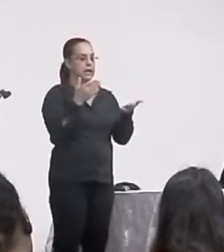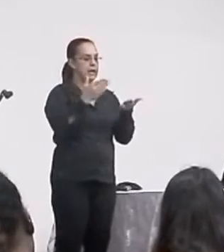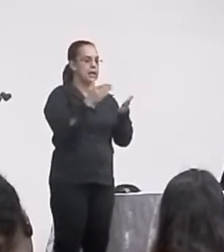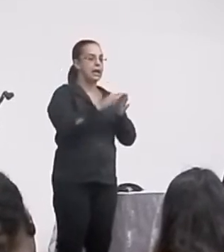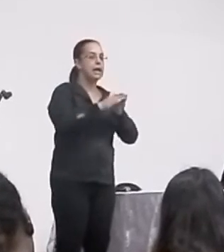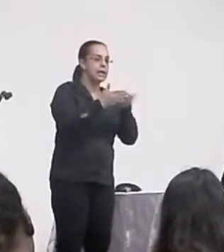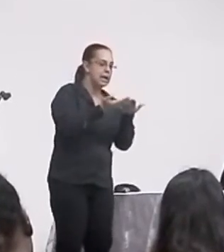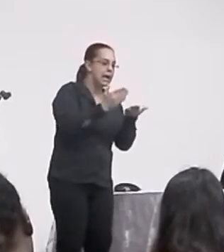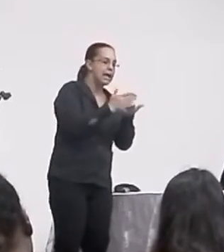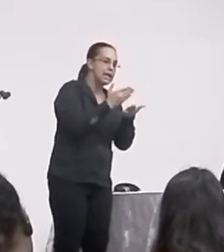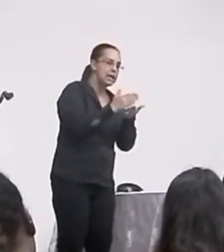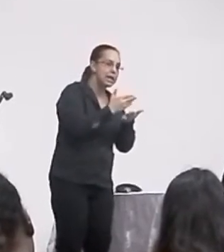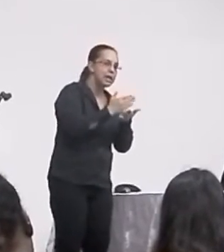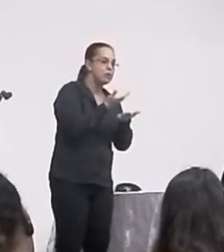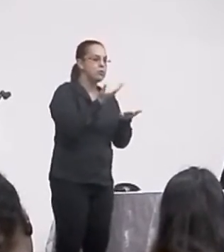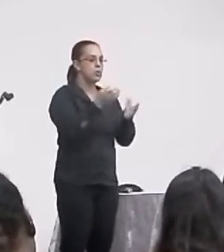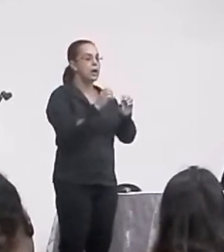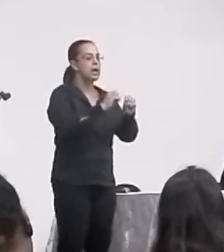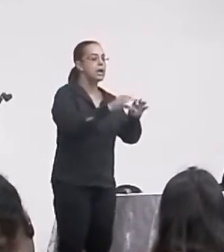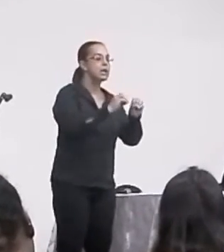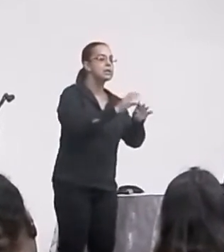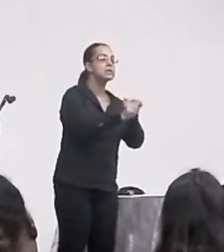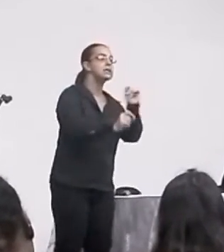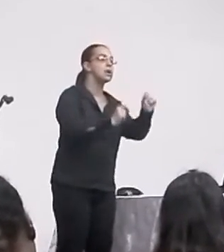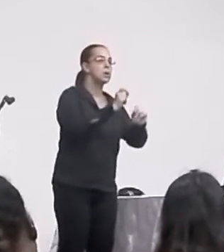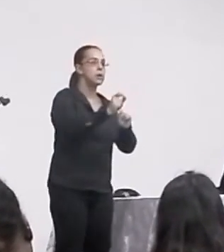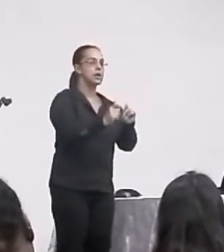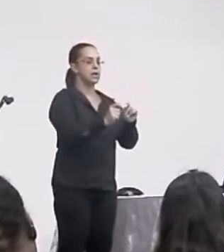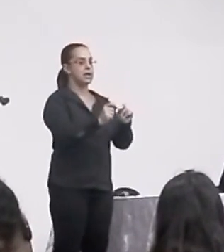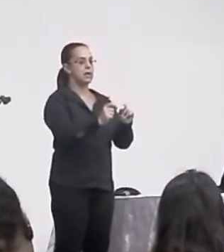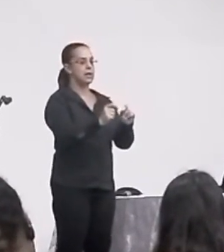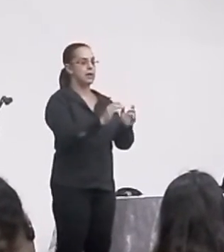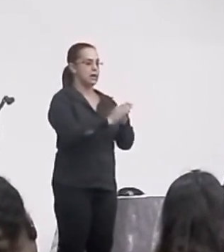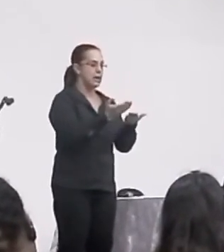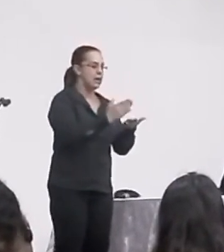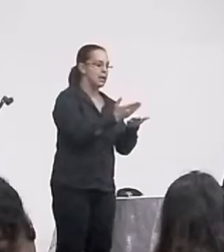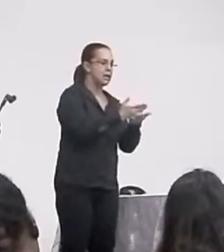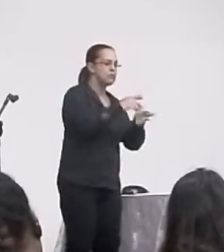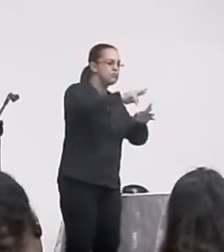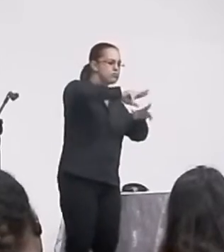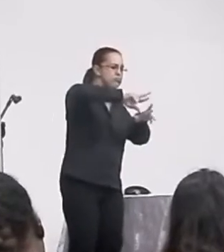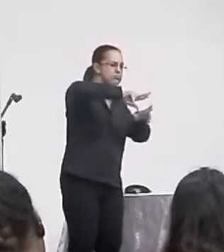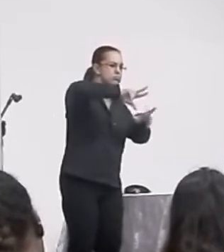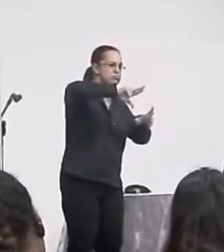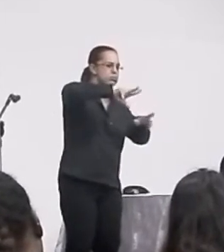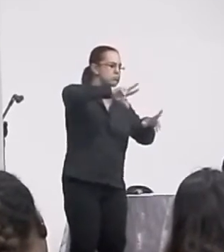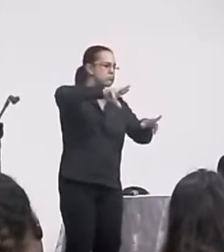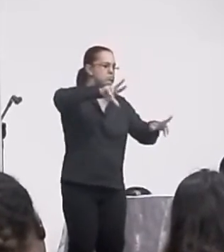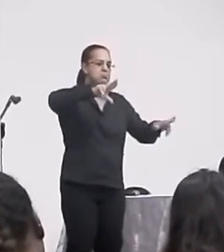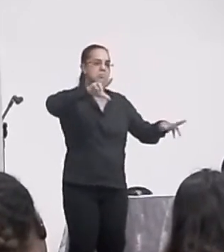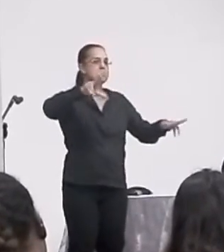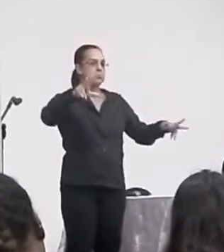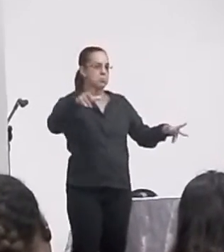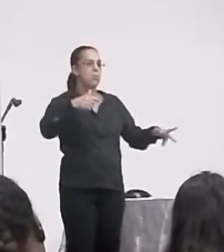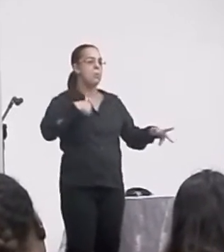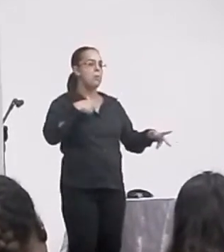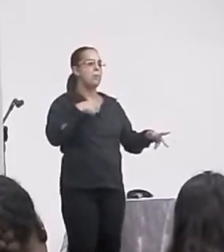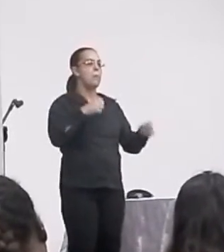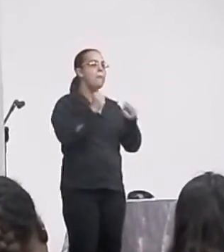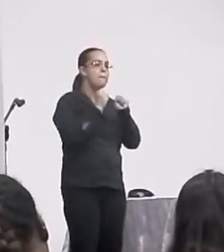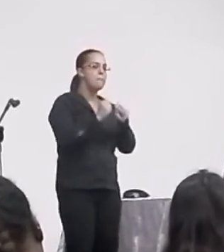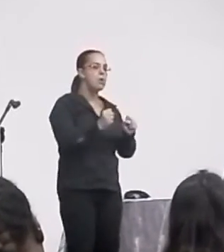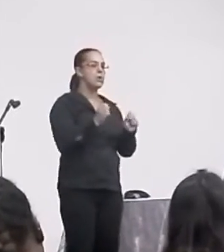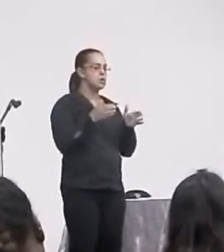clássicos focais. É interessante para mim, a universidade sempre, por alguma razão histórica, que poderia explicar